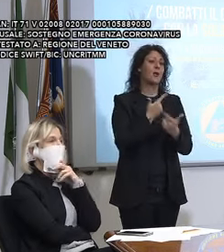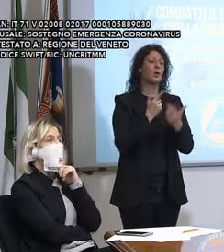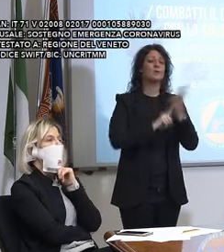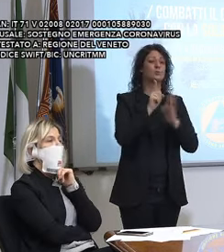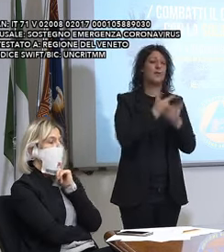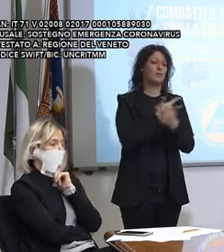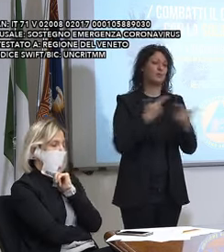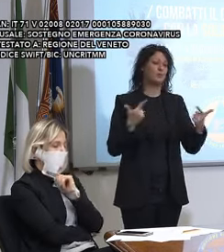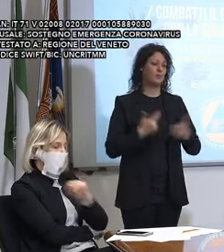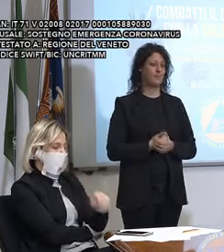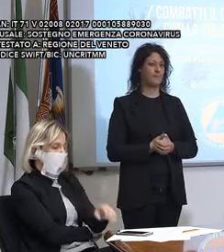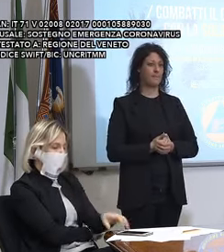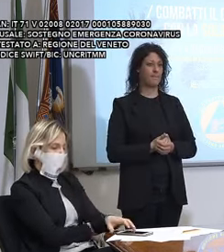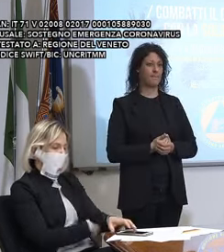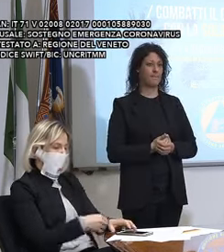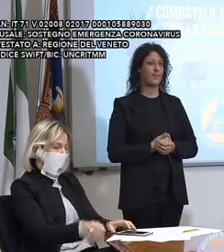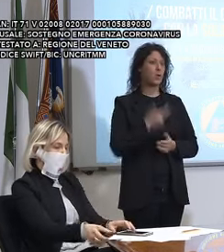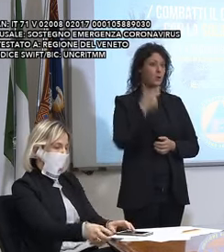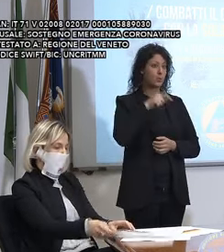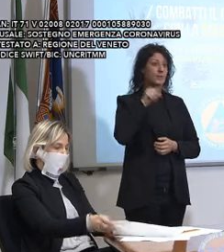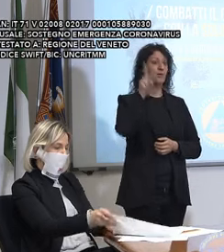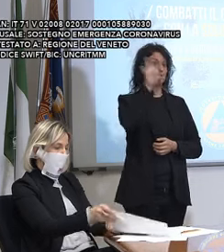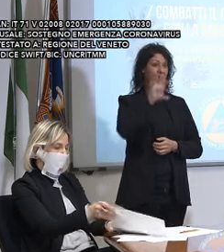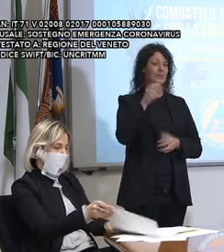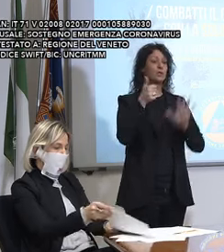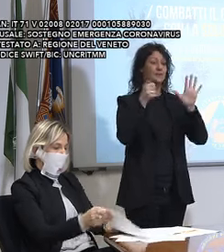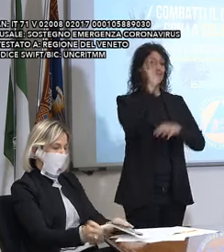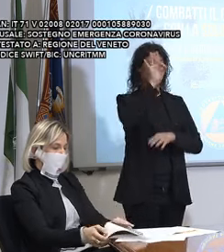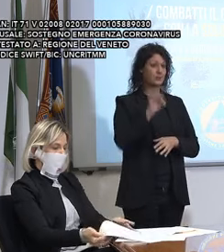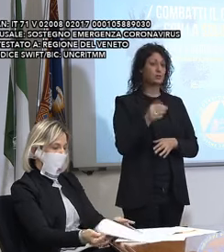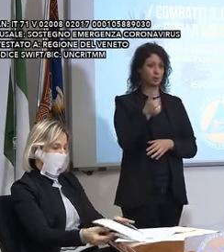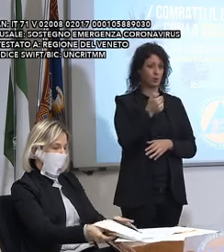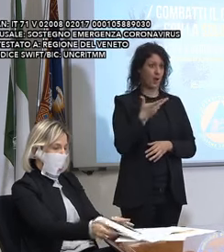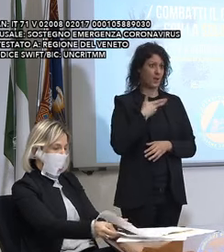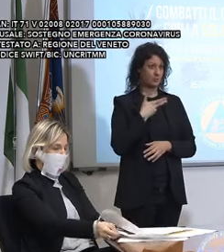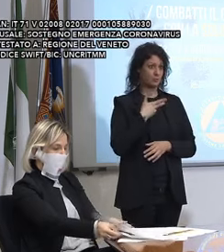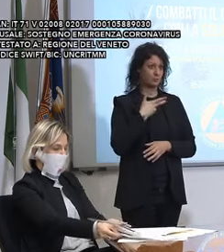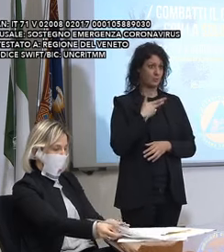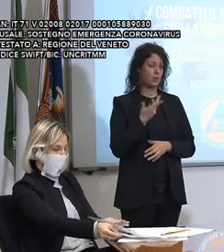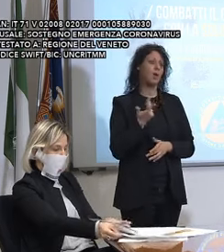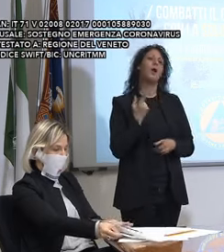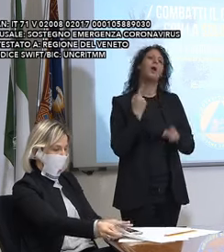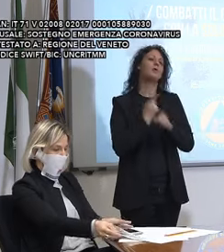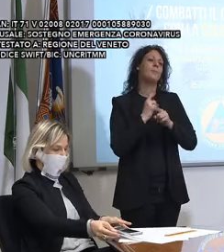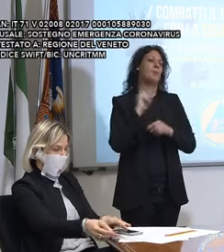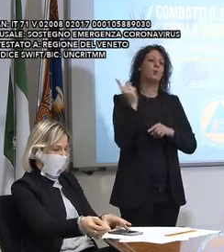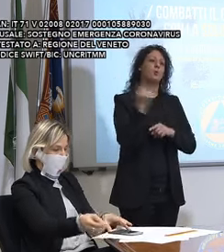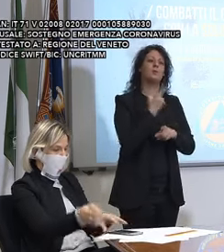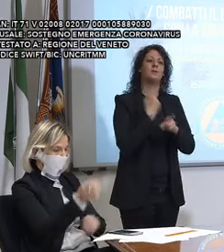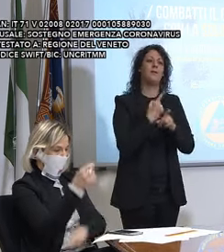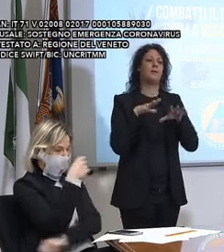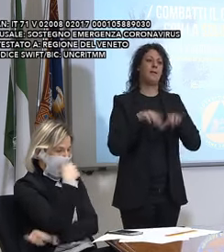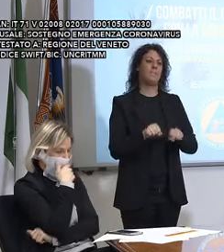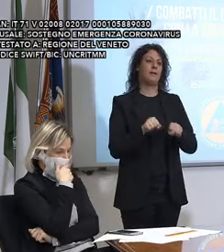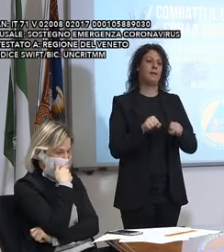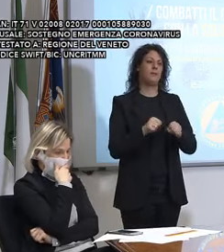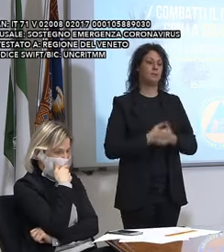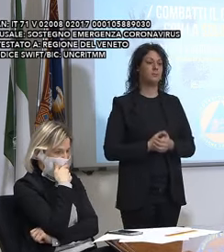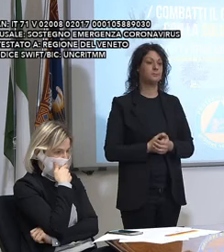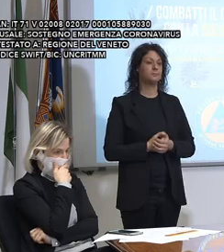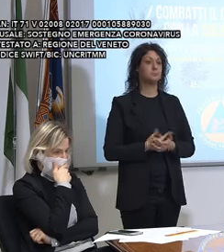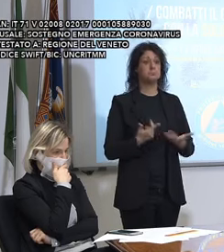Siccome il 60% della popolazione in Veneto ha un telefonino, bisogna che tutti noi ci mettiamo un impegno. Potrebbe essere che quando ti fermano